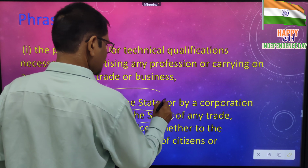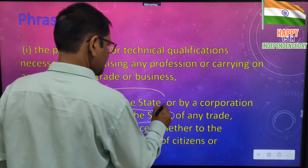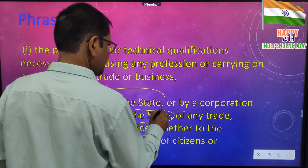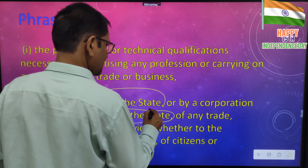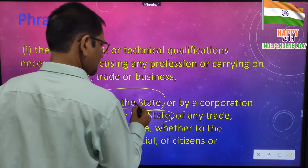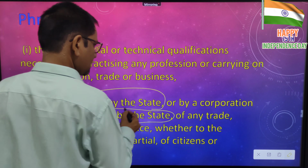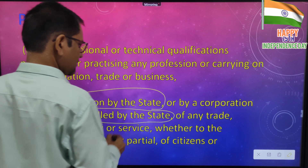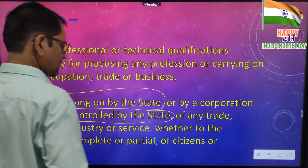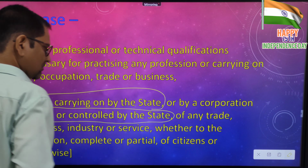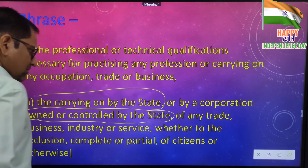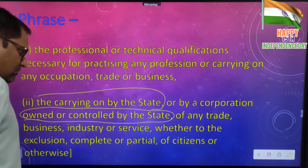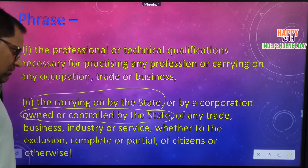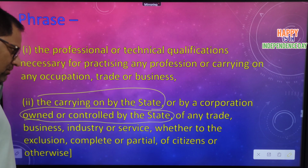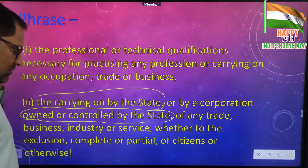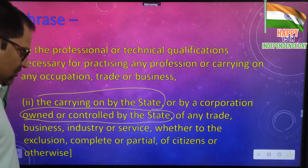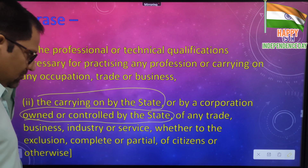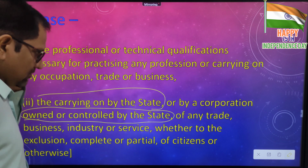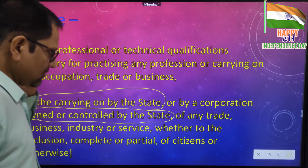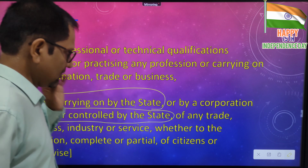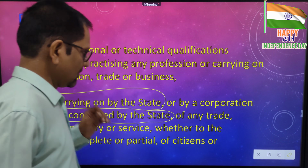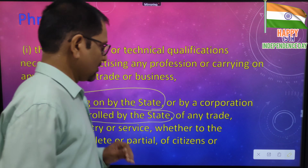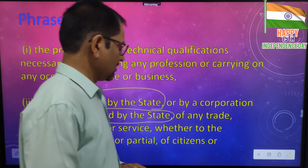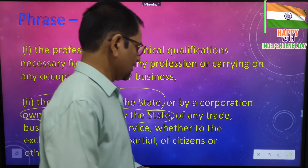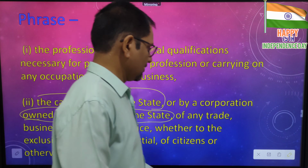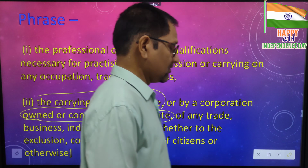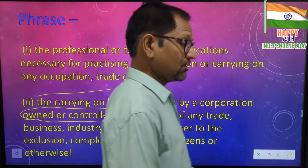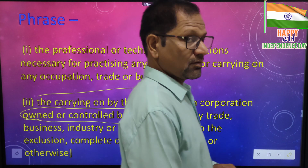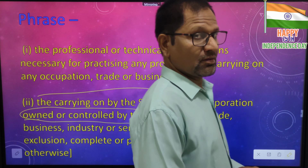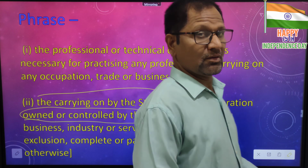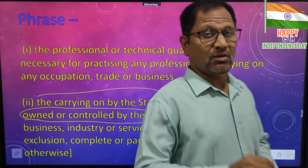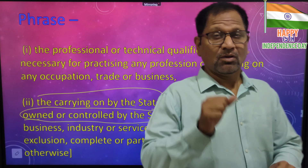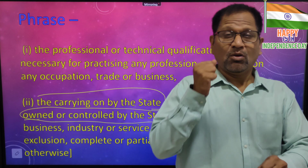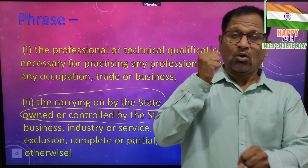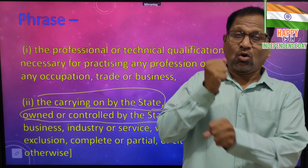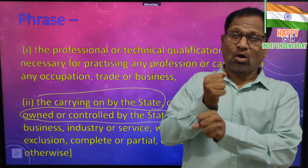वो भी राज्य का ही एक अंग माना जाएगा।